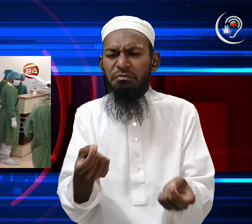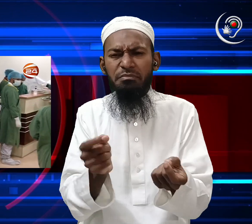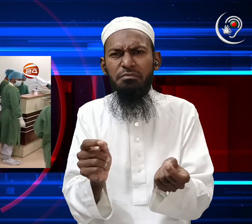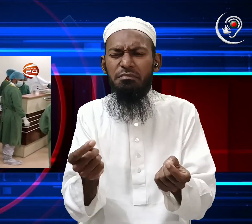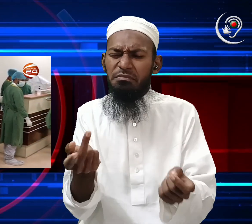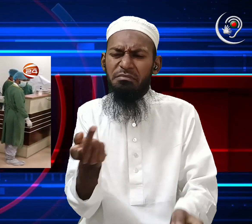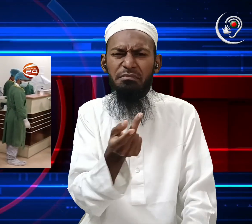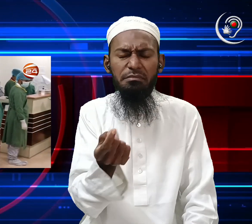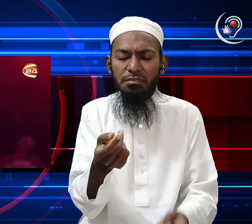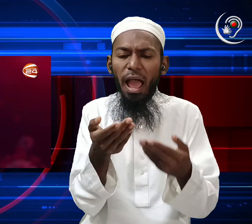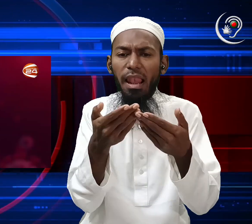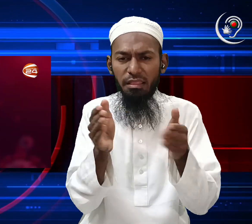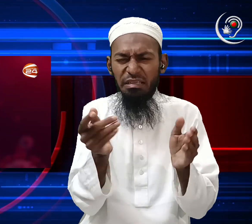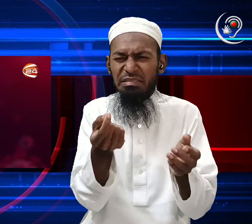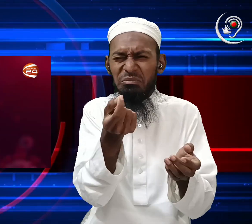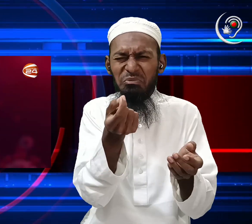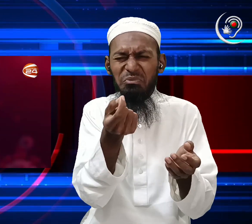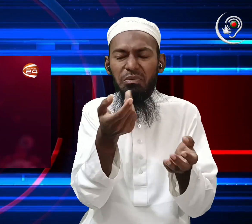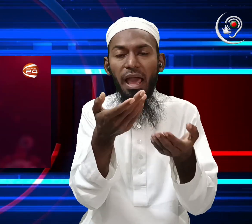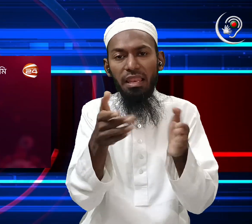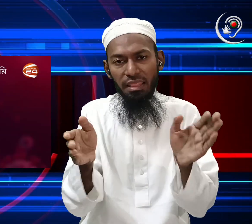রয়েছে।